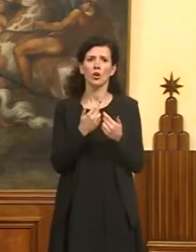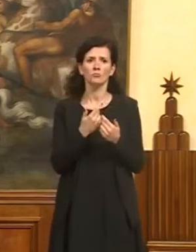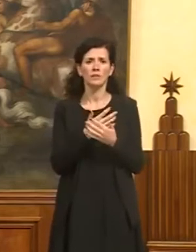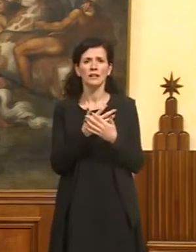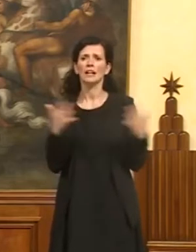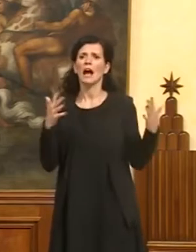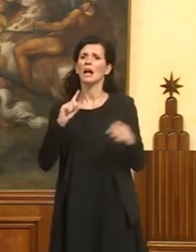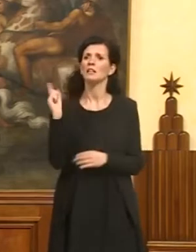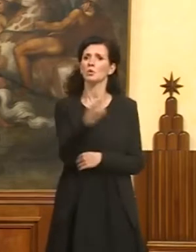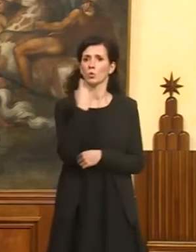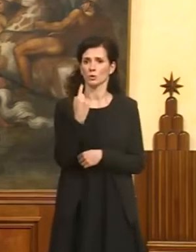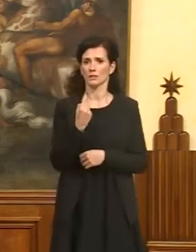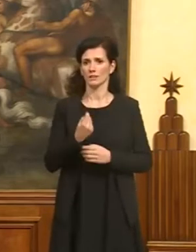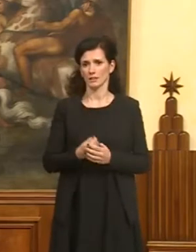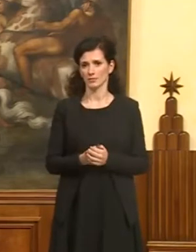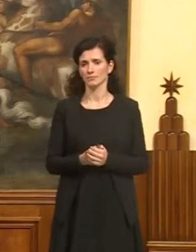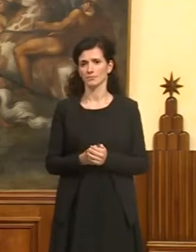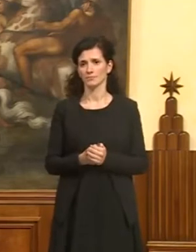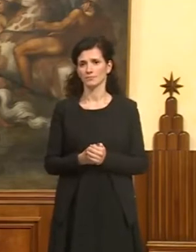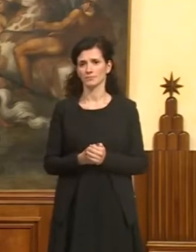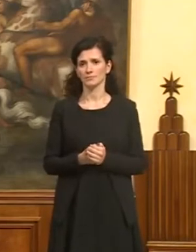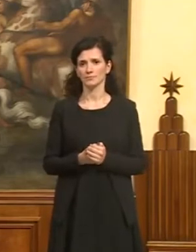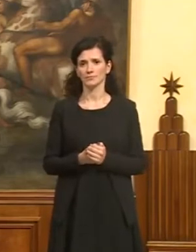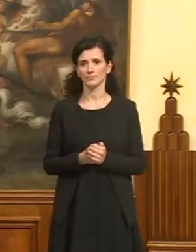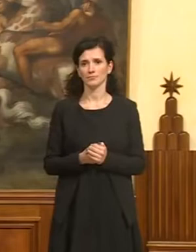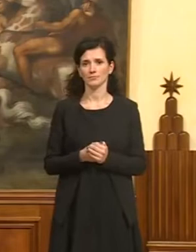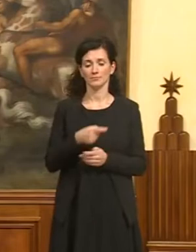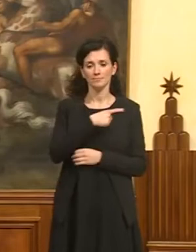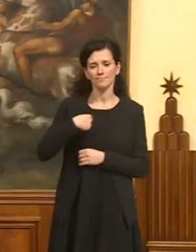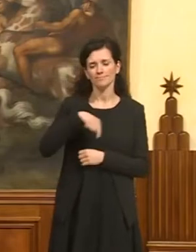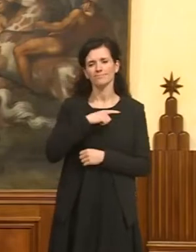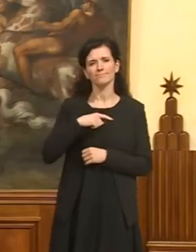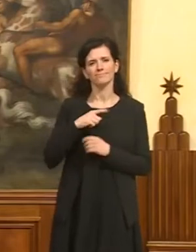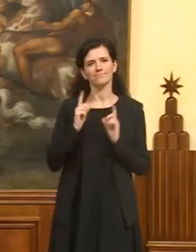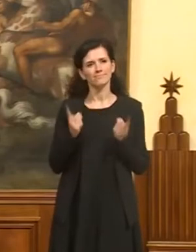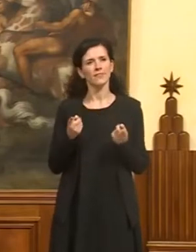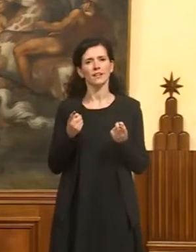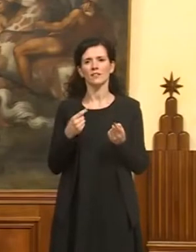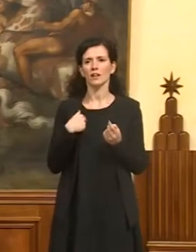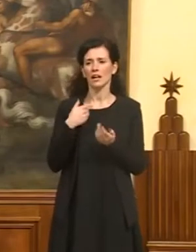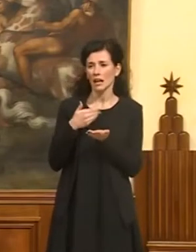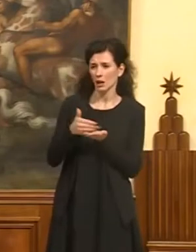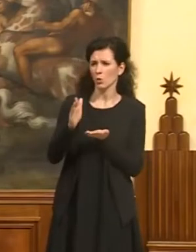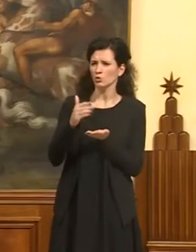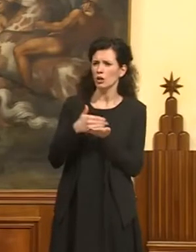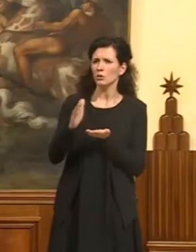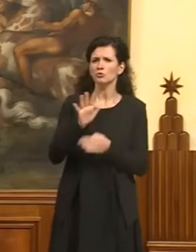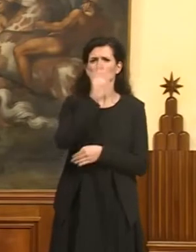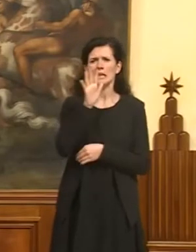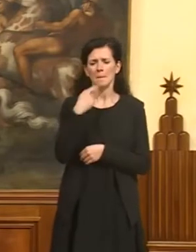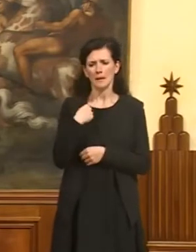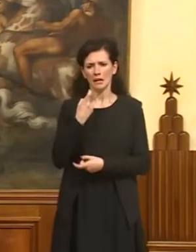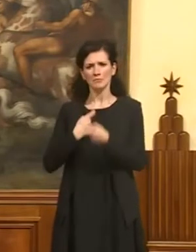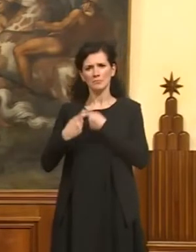per tutti. Quelle rinunce che oggi vi sembrano un passo indietro, domani ci consentiranno